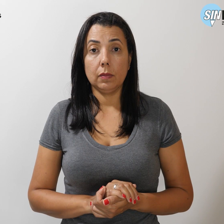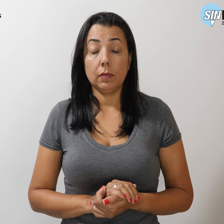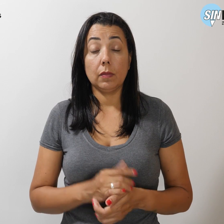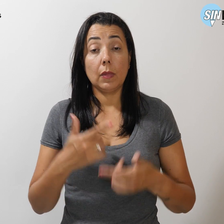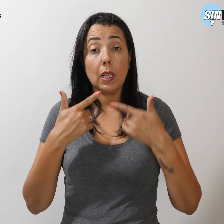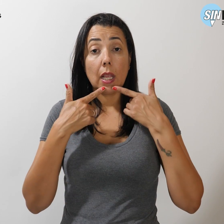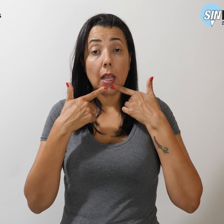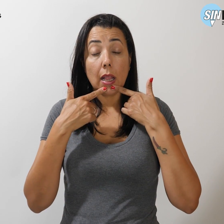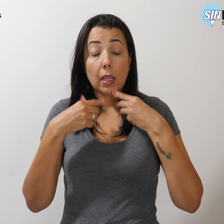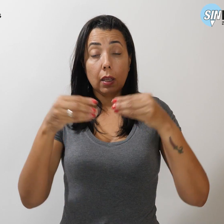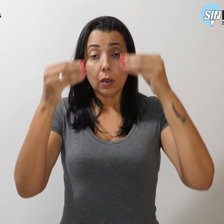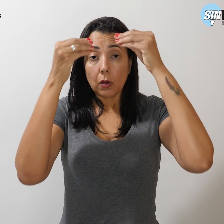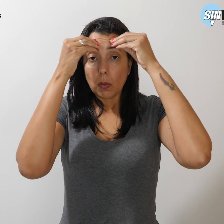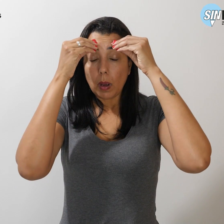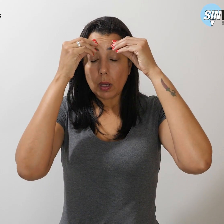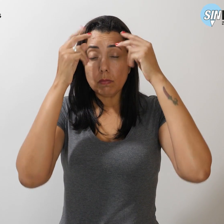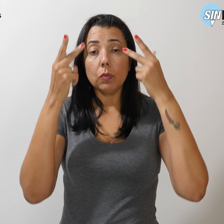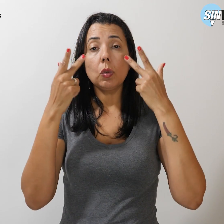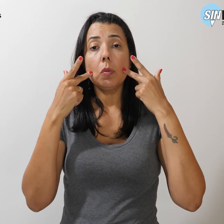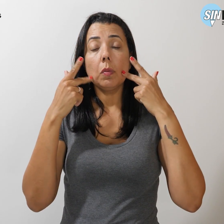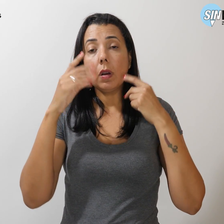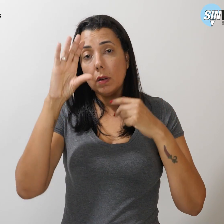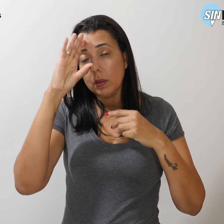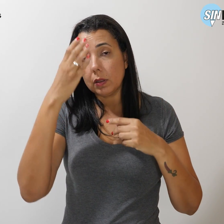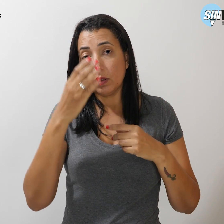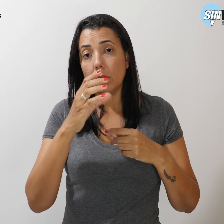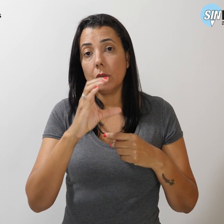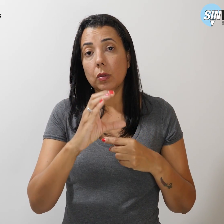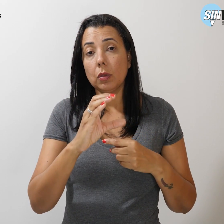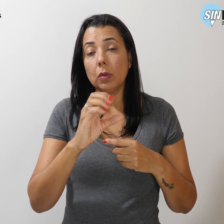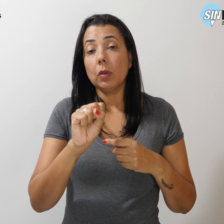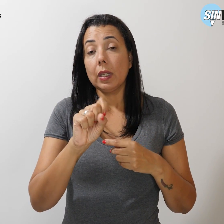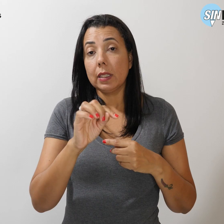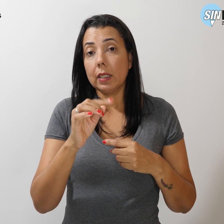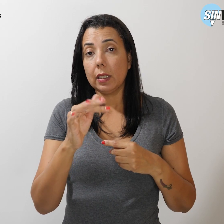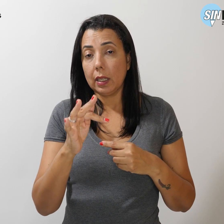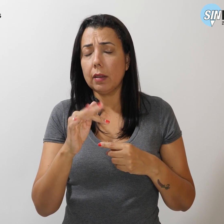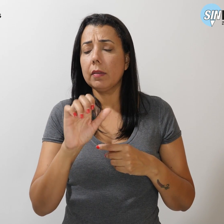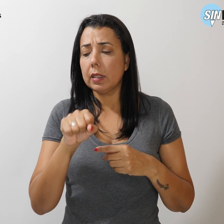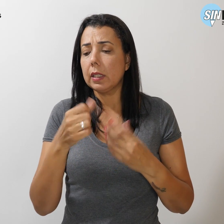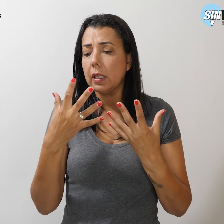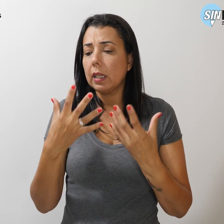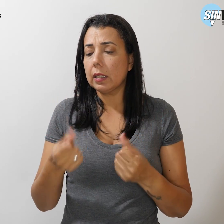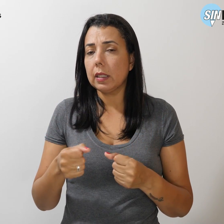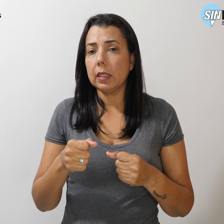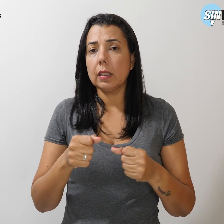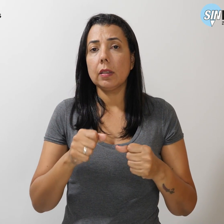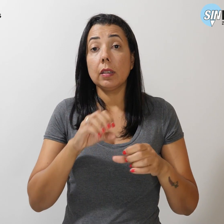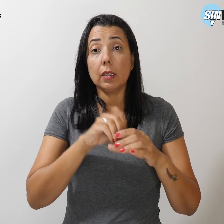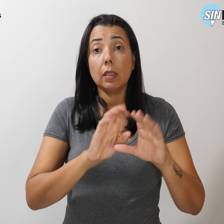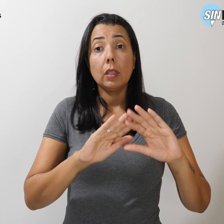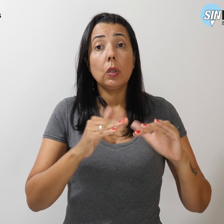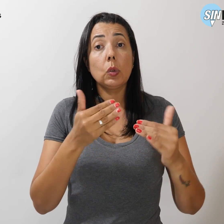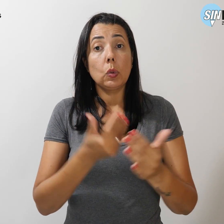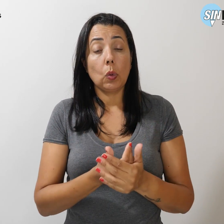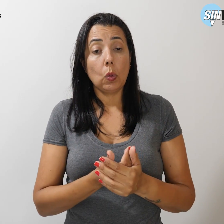Linguagem neutra. Decisão do STF deve ser considerada em sala de aula. O uso